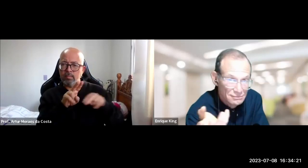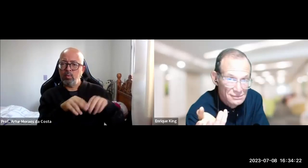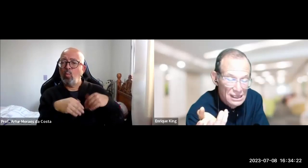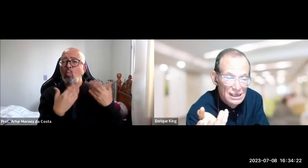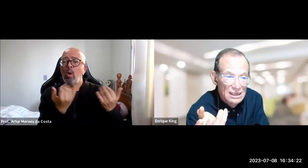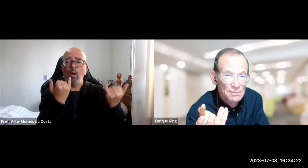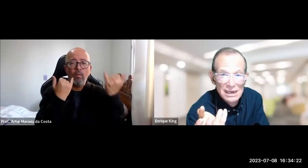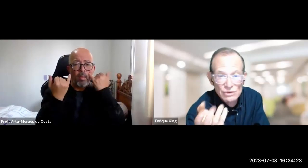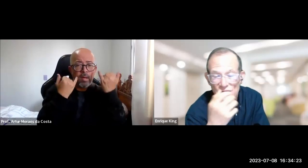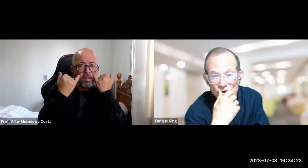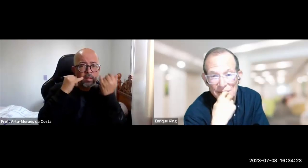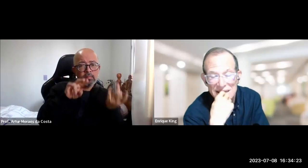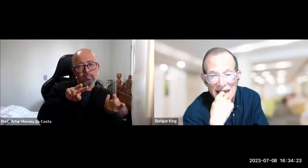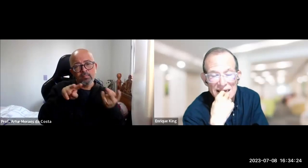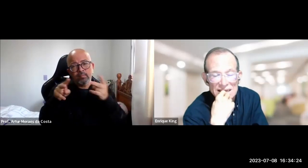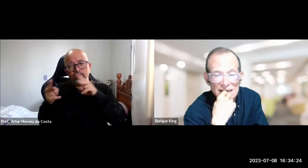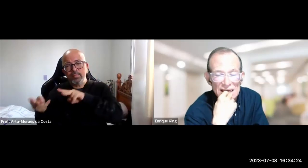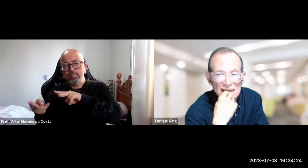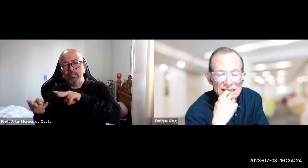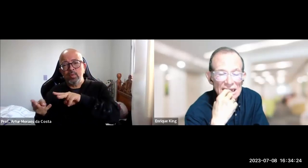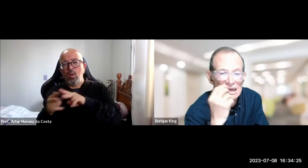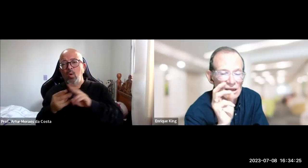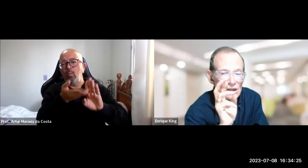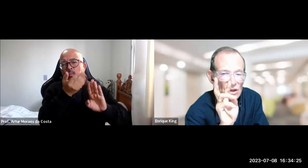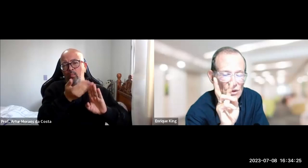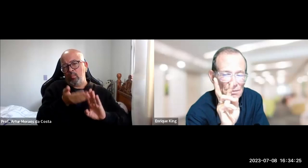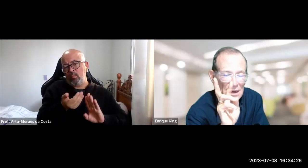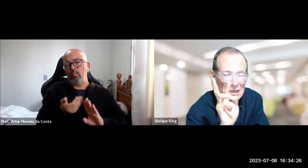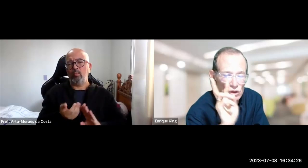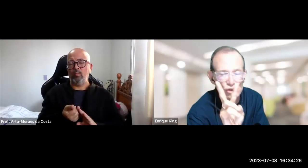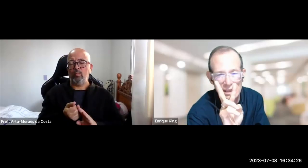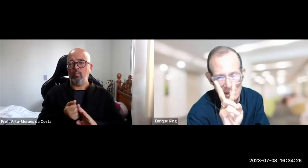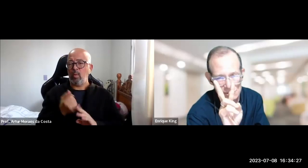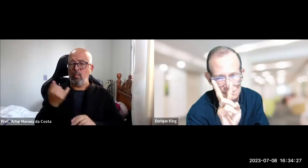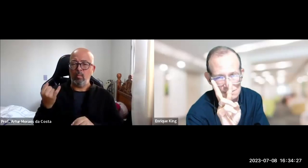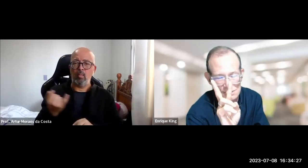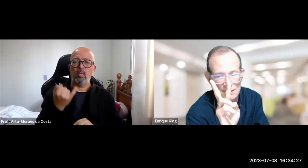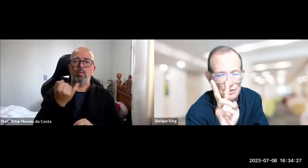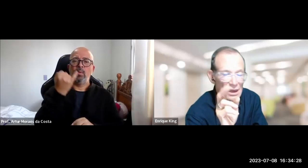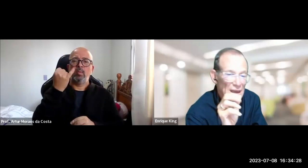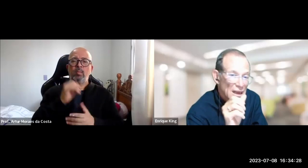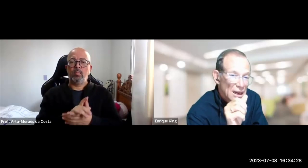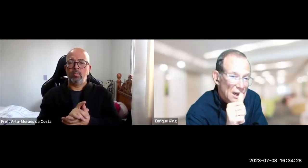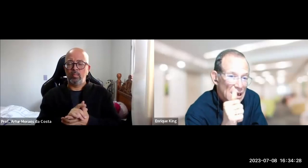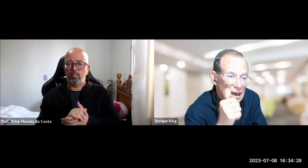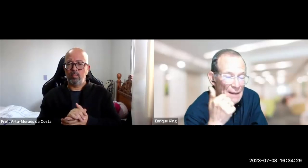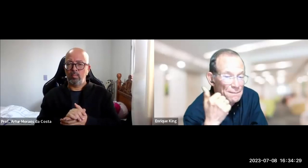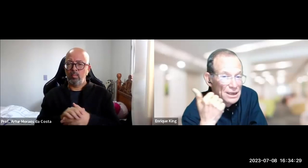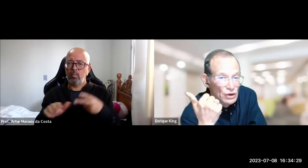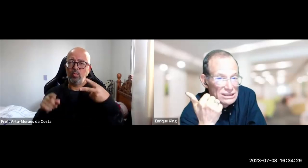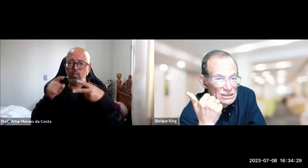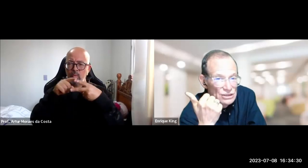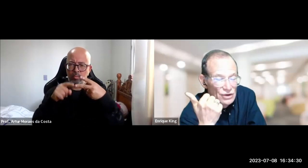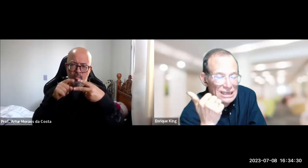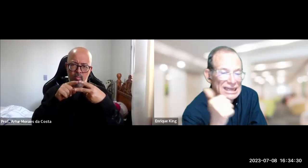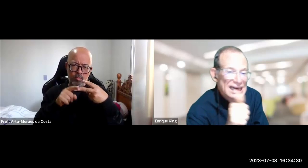no Y para eso es fundamental seguir para mí dos criterios sí la